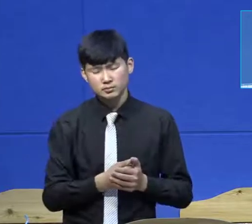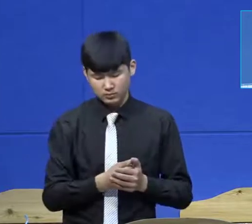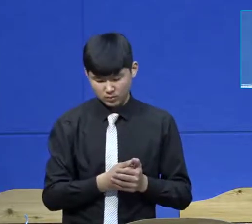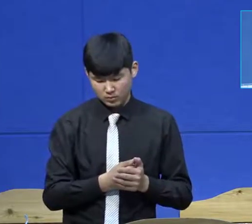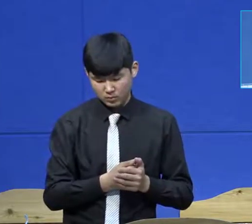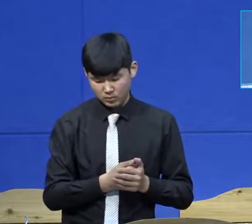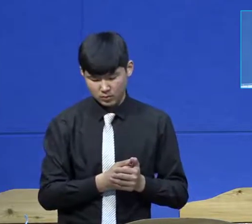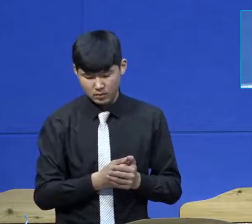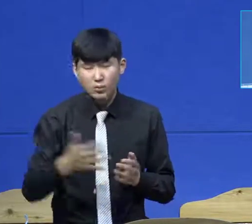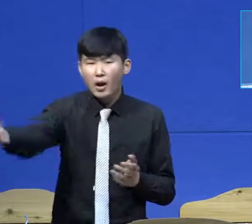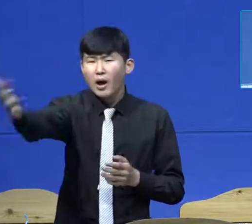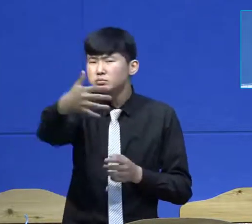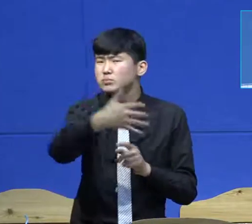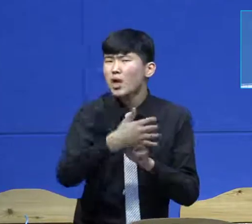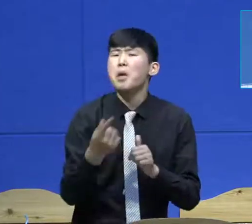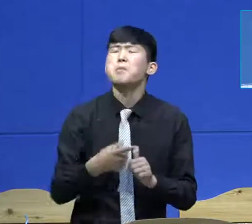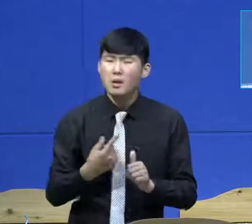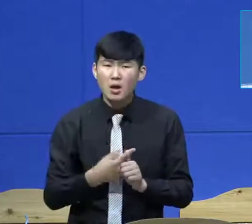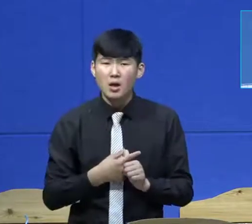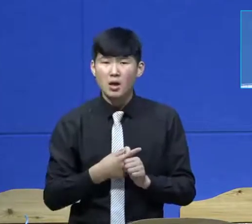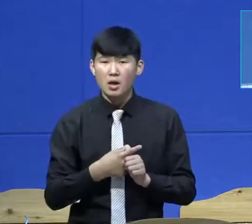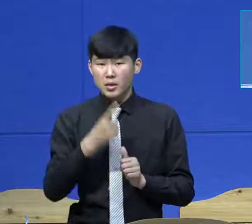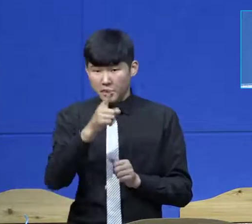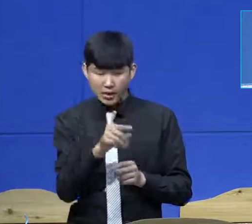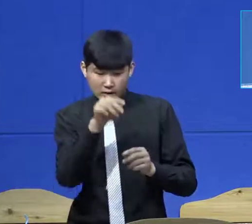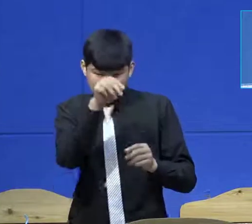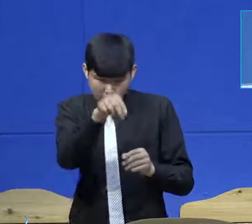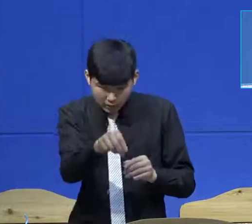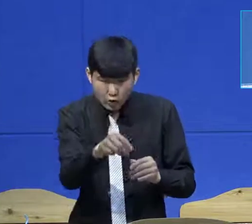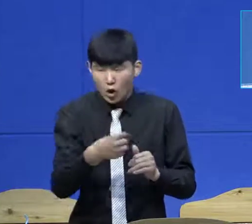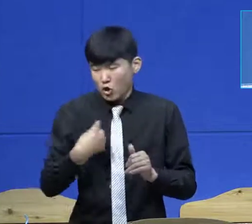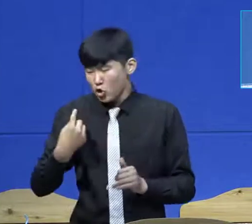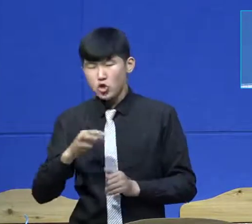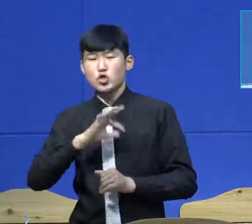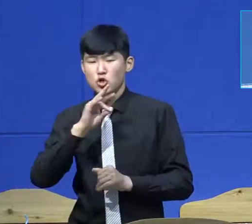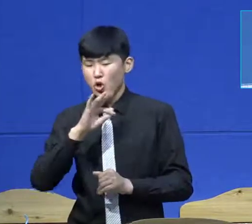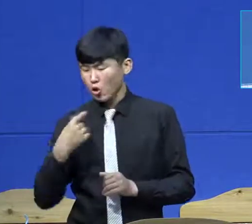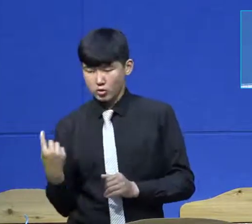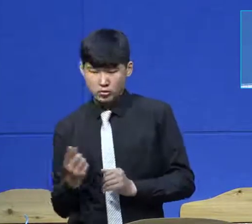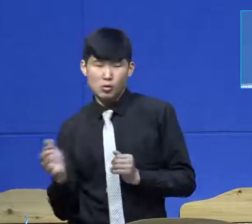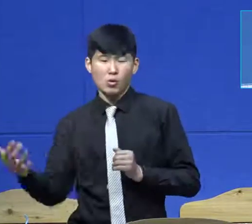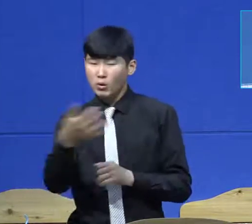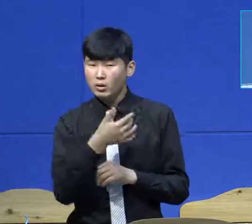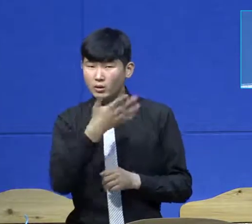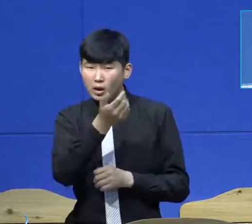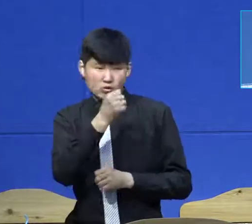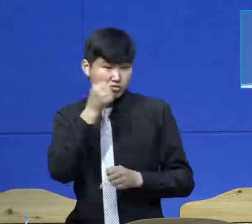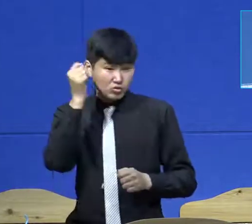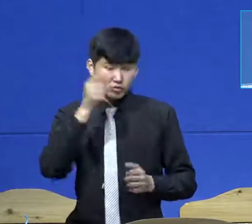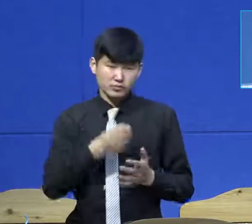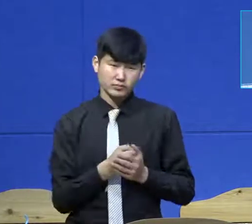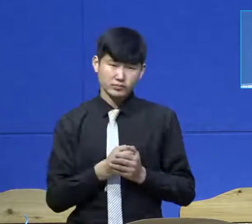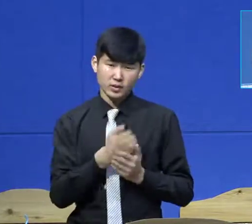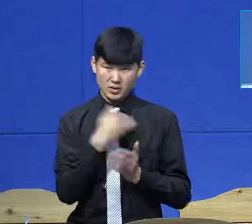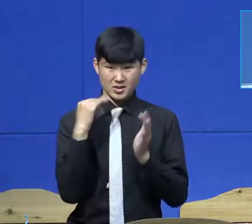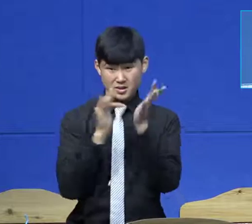Хурааж авна гэсэн хин бэ? Нэгэн тарьж нөгөө нь хураана гэсэн үг үний юм аа. Та нарын зүтэд зүтгээгүй юм ураалахын тулд би илгээж байна.